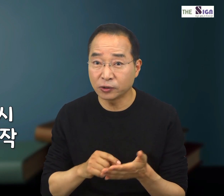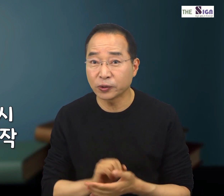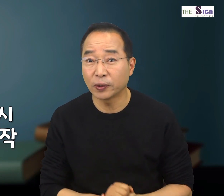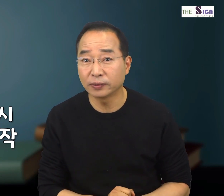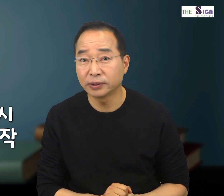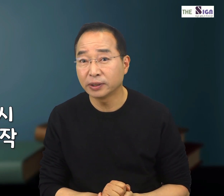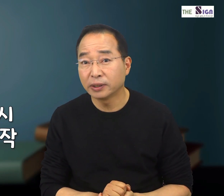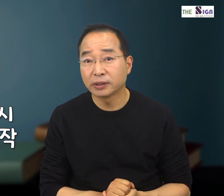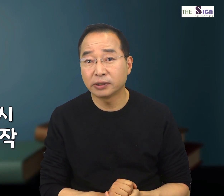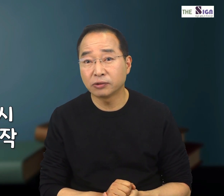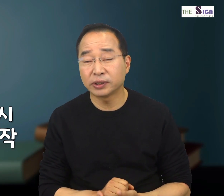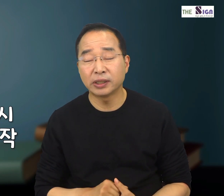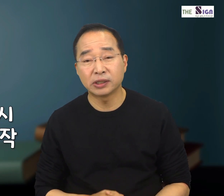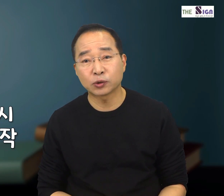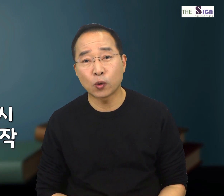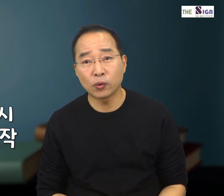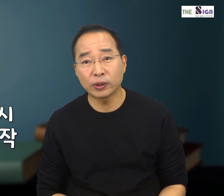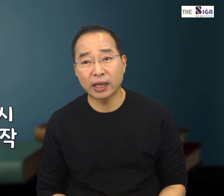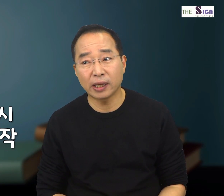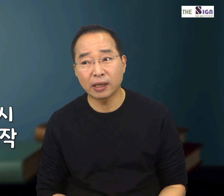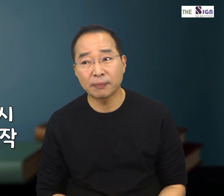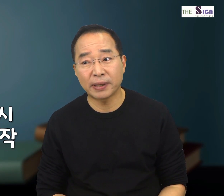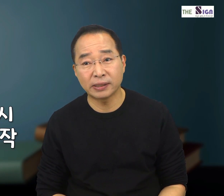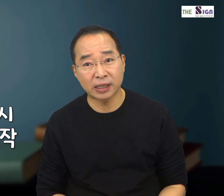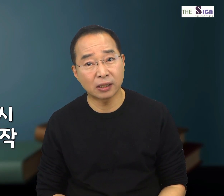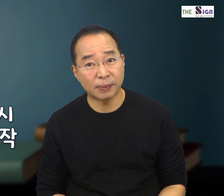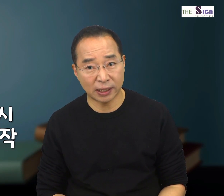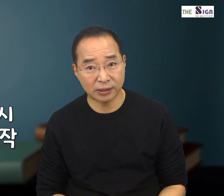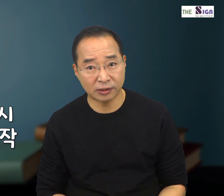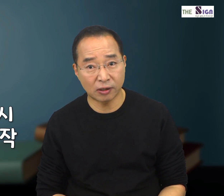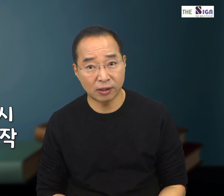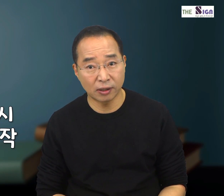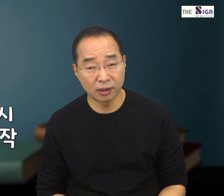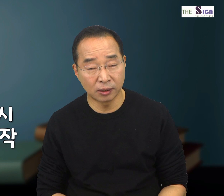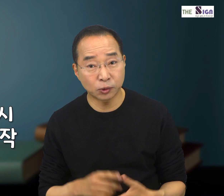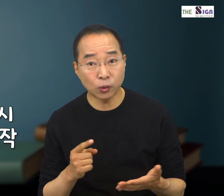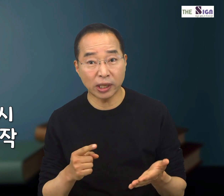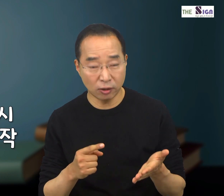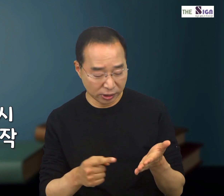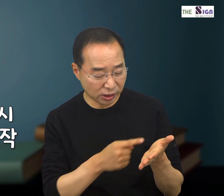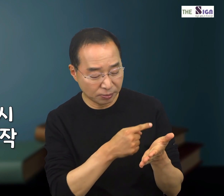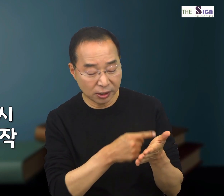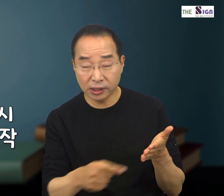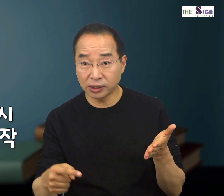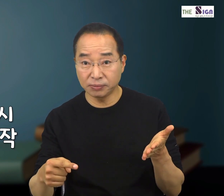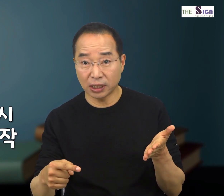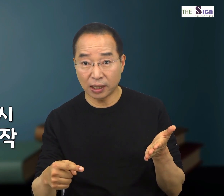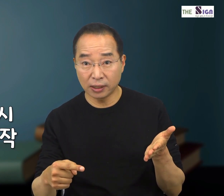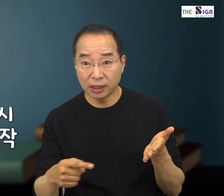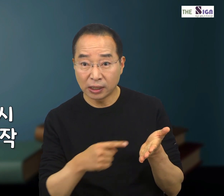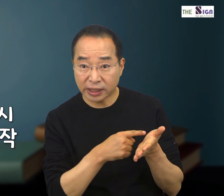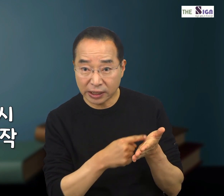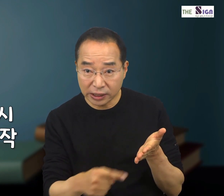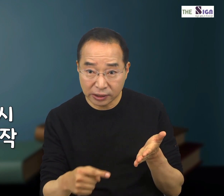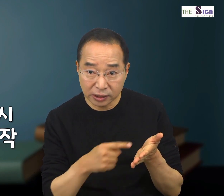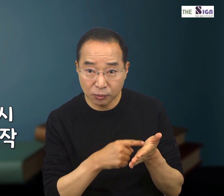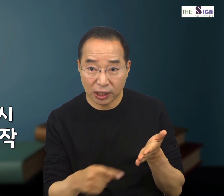거죠. 그래서 우리가 이제 손해배상을 받았어. 그럼 손해를 어떻게 쓰면 이렇게 씁니다. 자, 이 뜻은